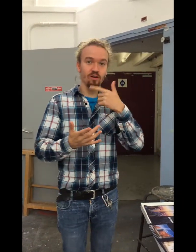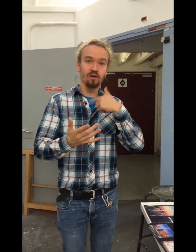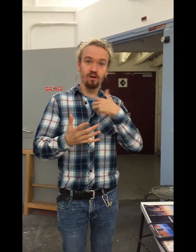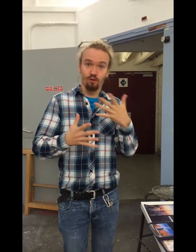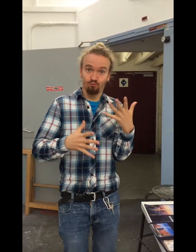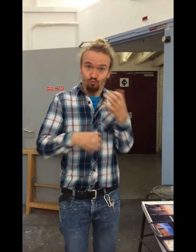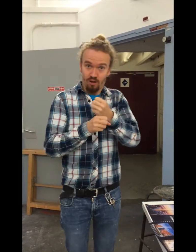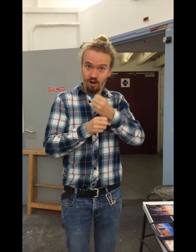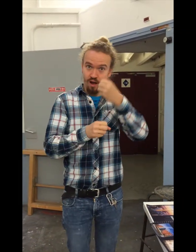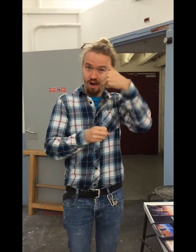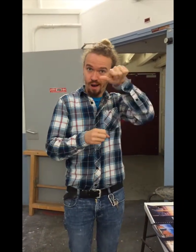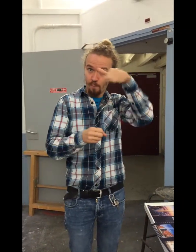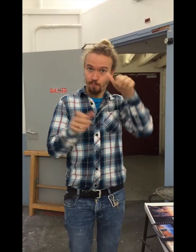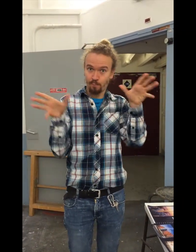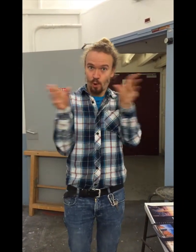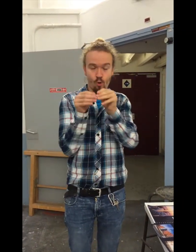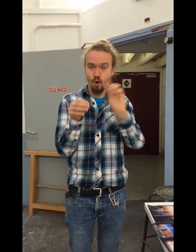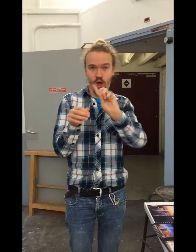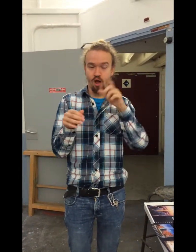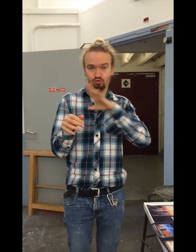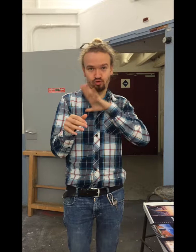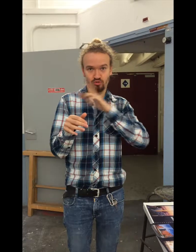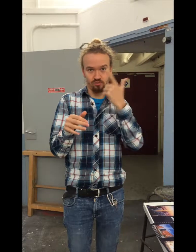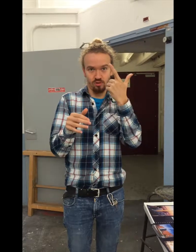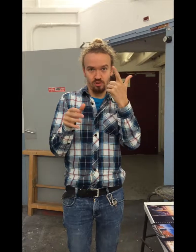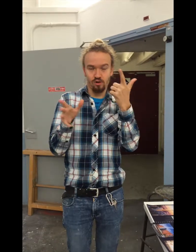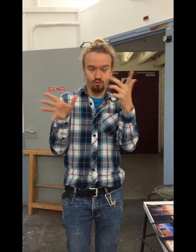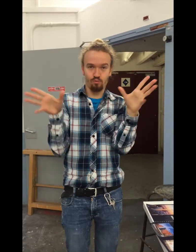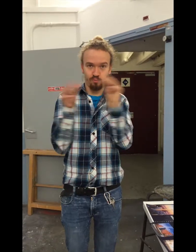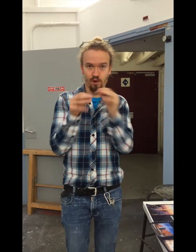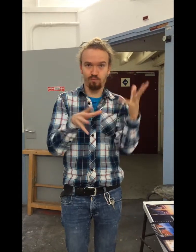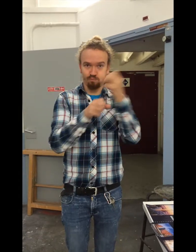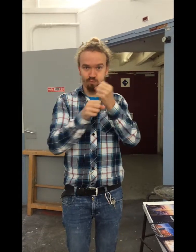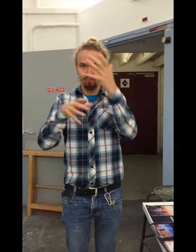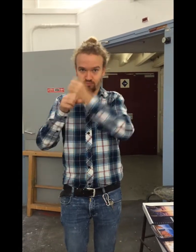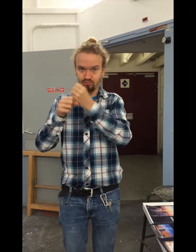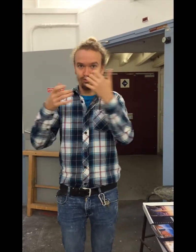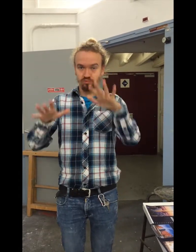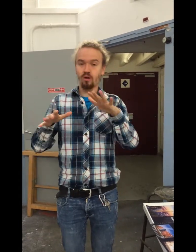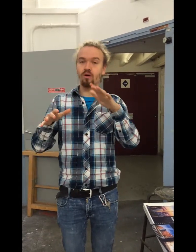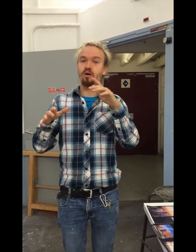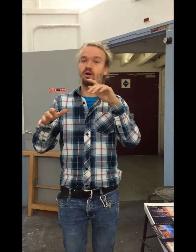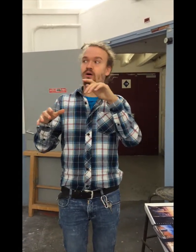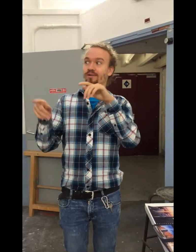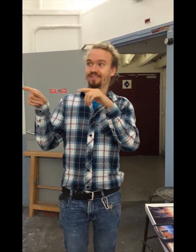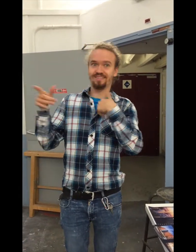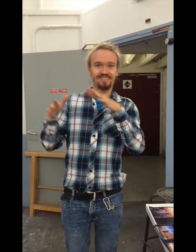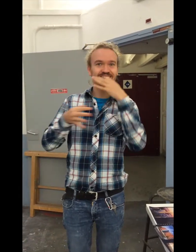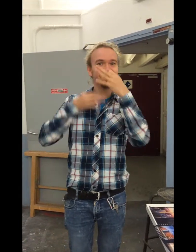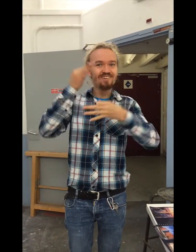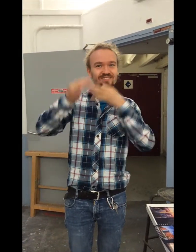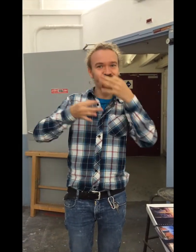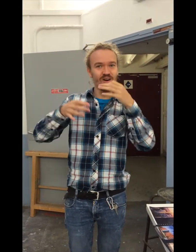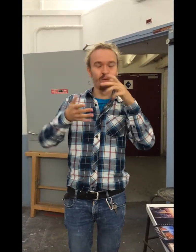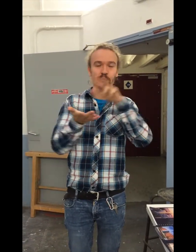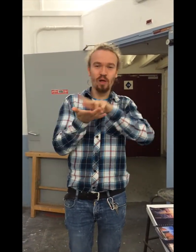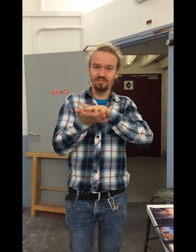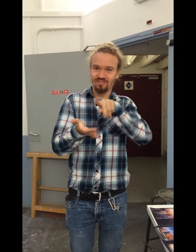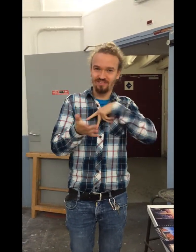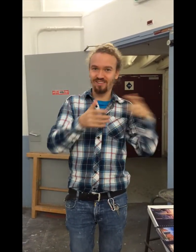Alors, juste pour information, il y a plusieurs maquettes qui ont été créées. Une maquette